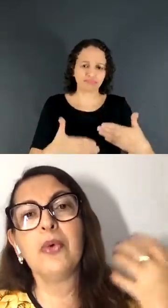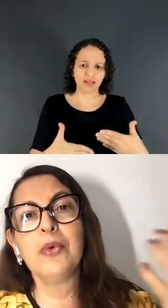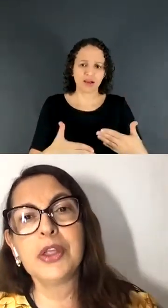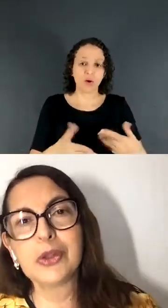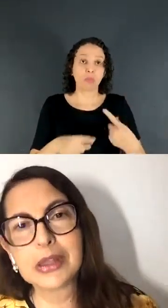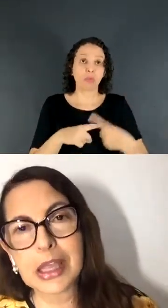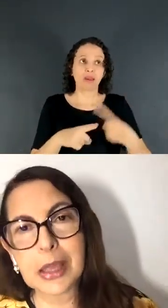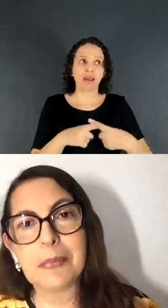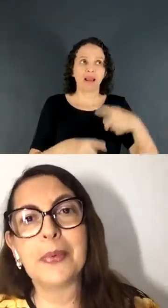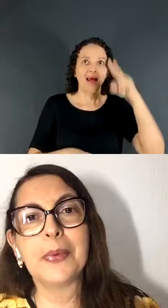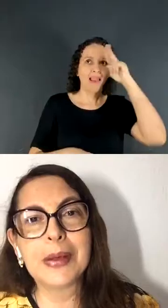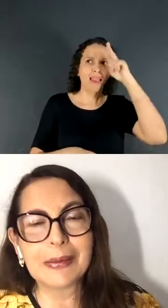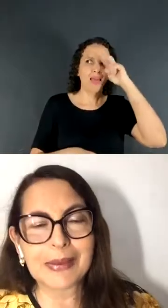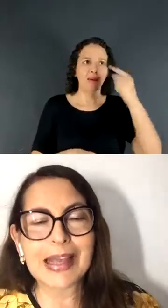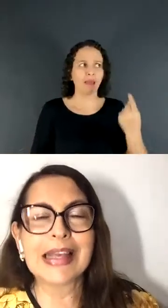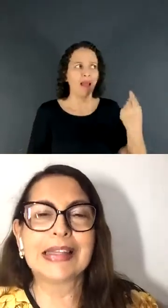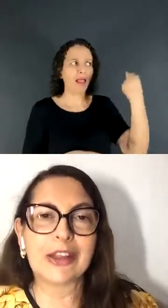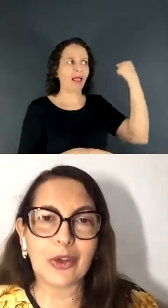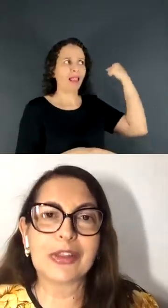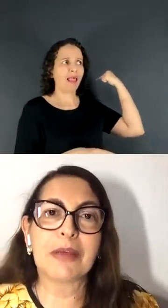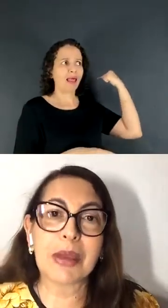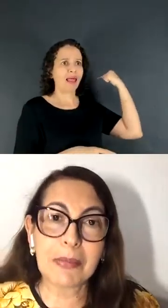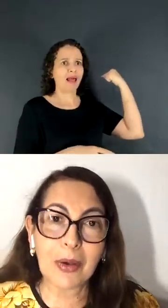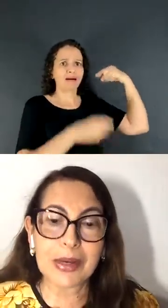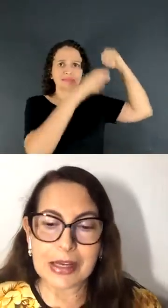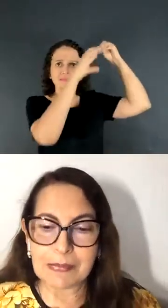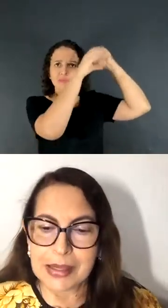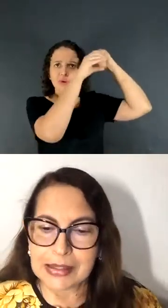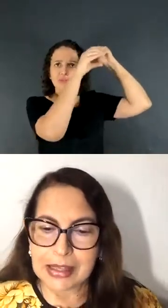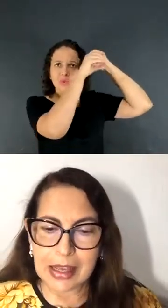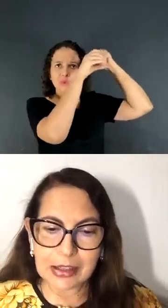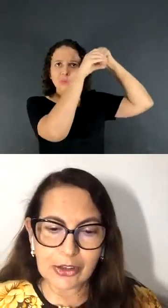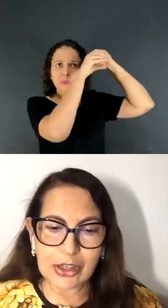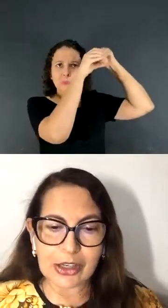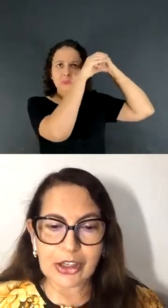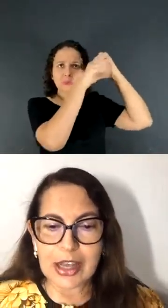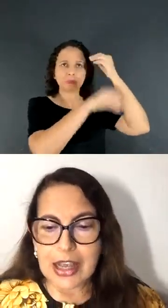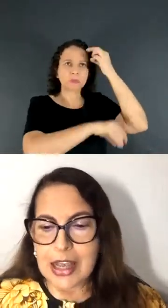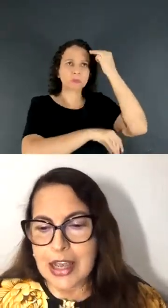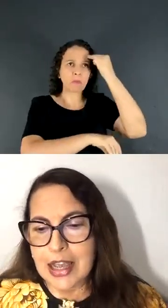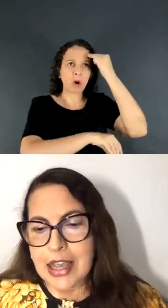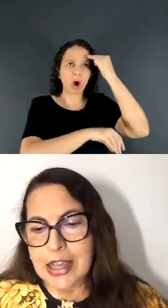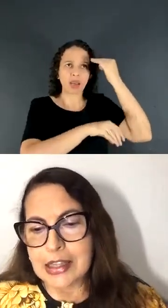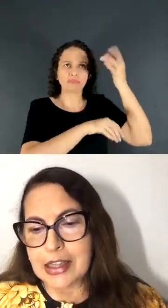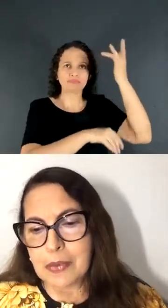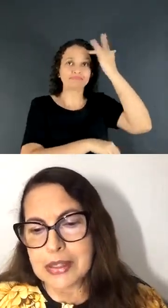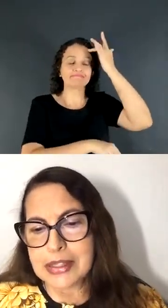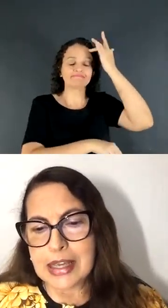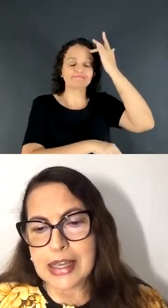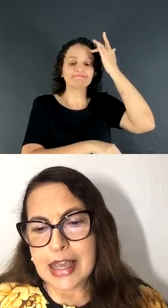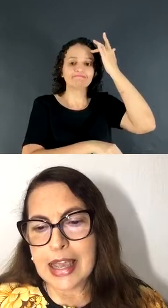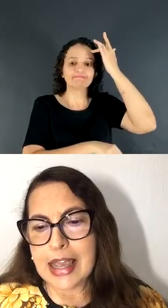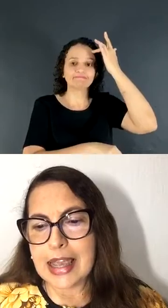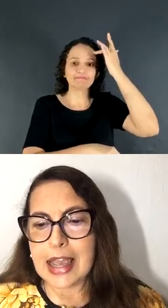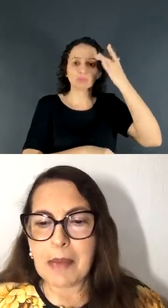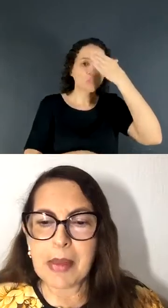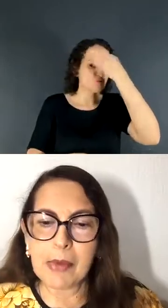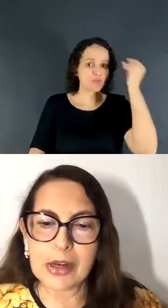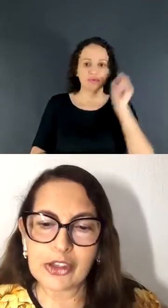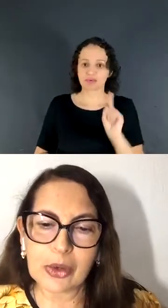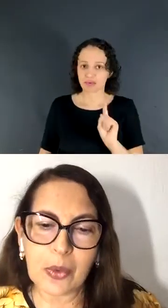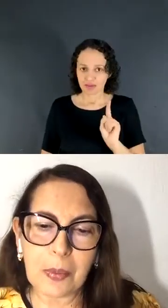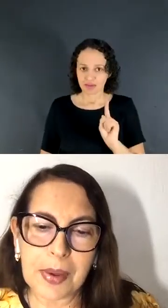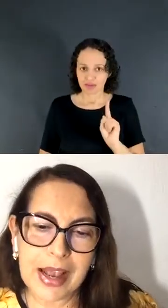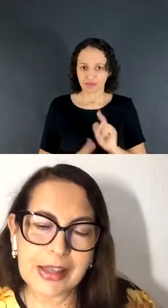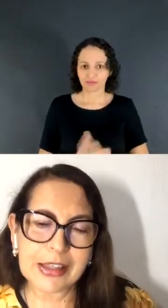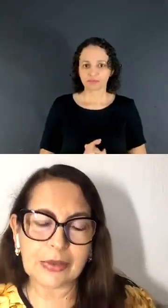por muito tempo, né, na nossa memória, certo, gente? Então, assim, a memória